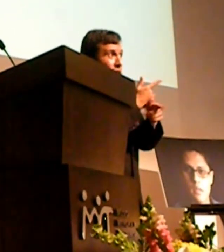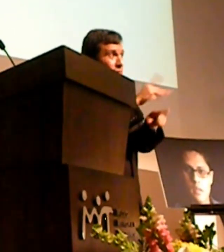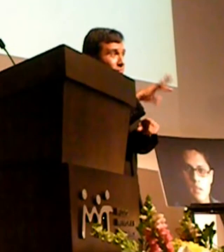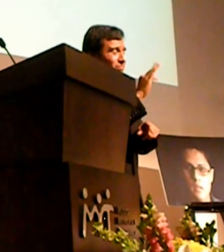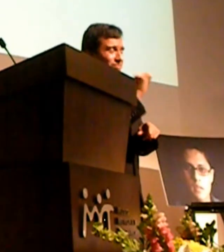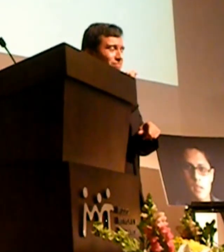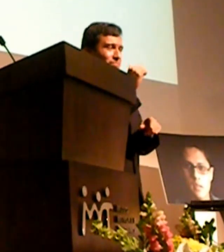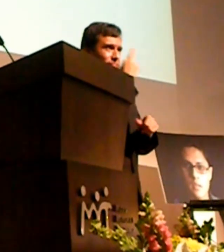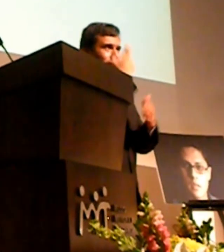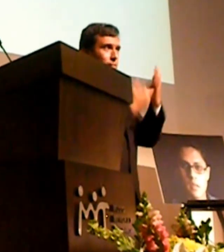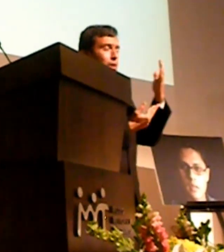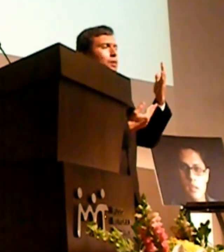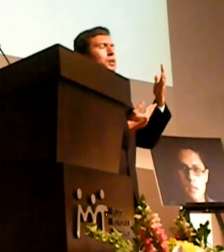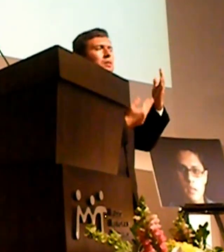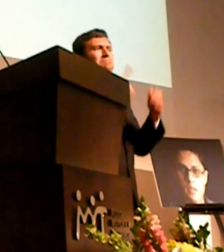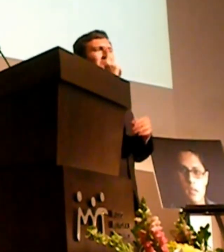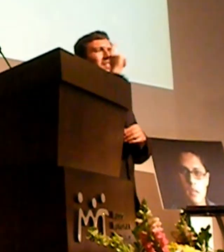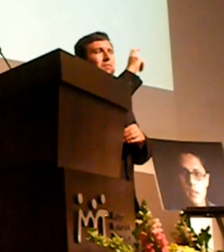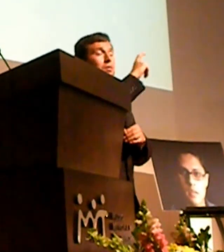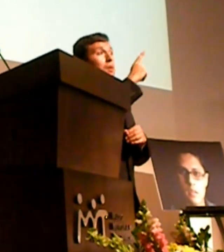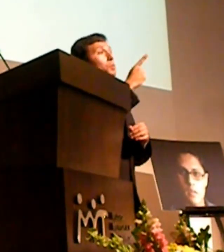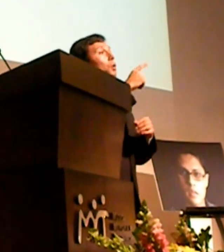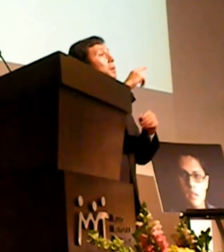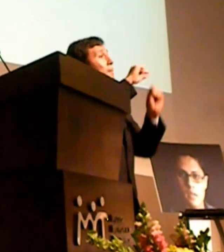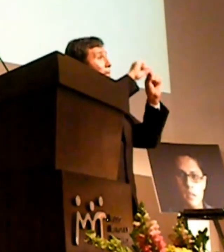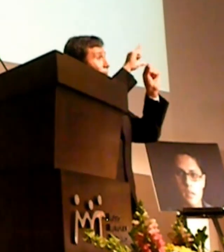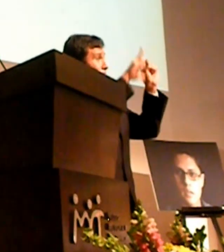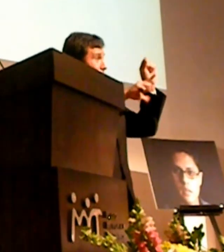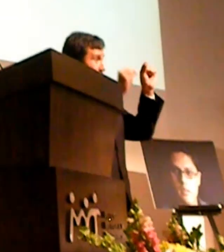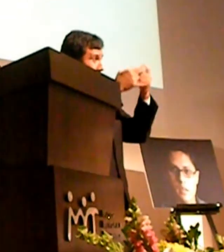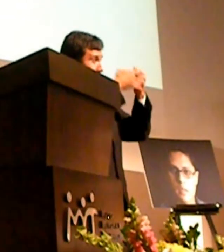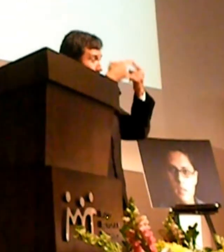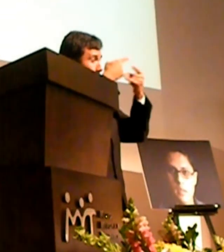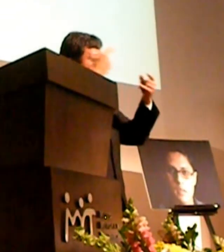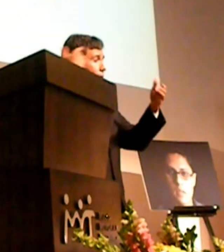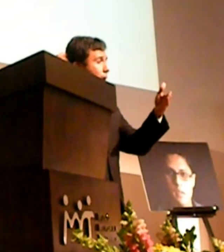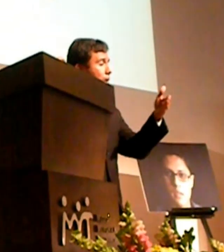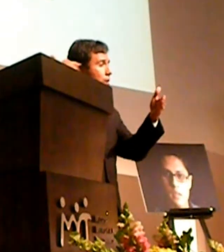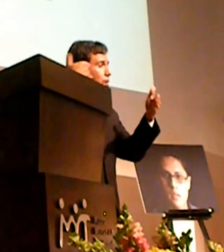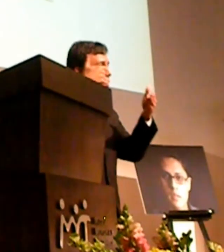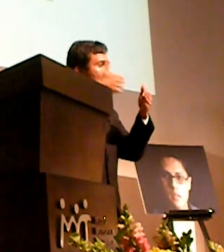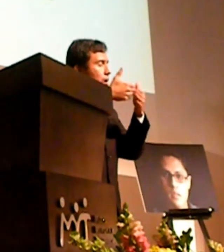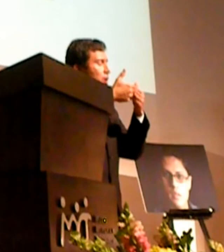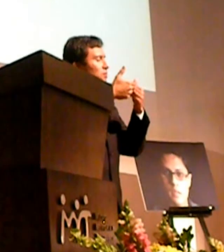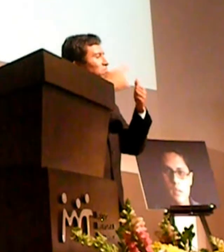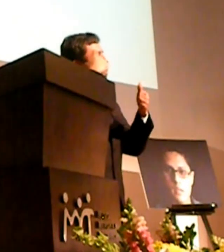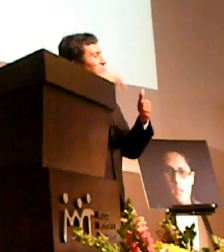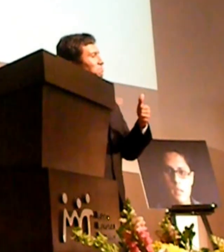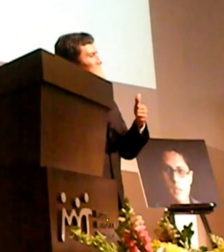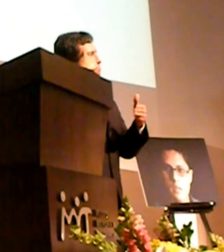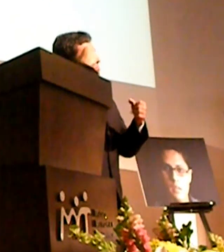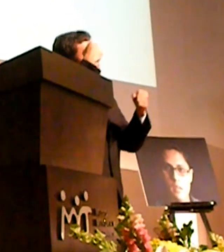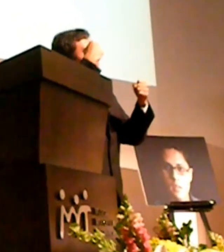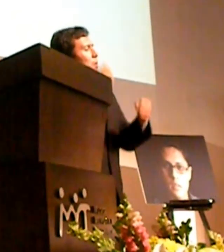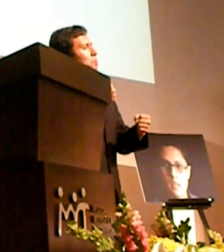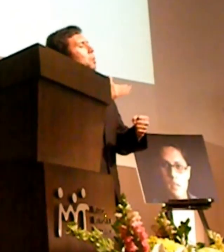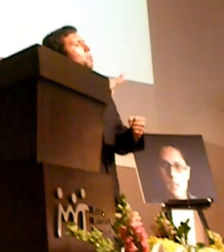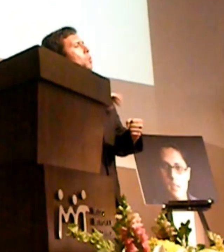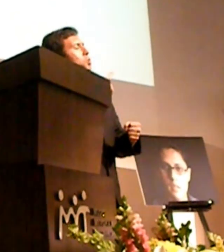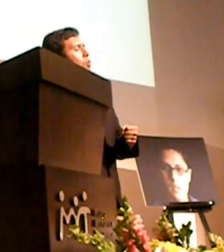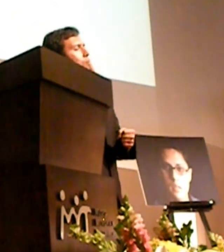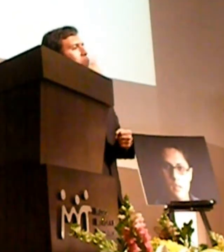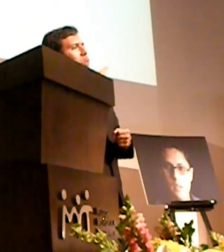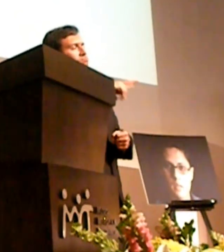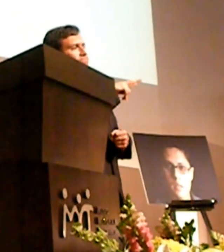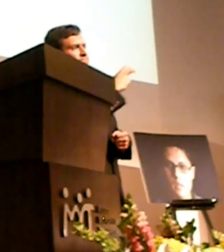Es complejo nuestra historia cuando nuestra historia nacional parece convencernos de que produce mayores beneficios el mirar con el ojo